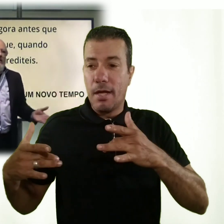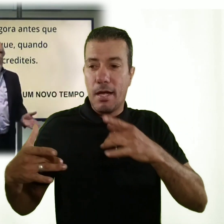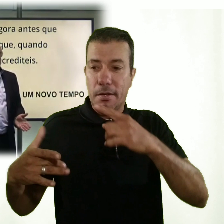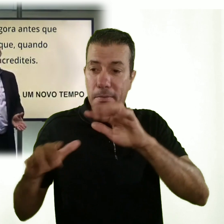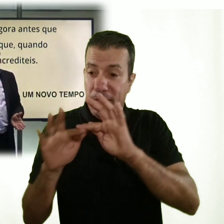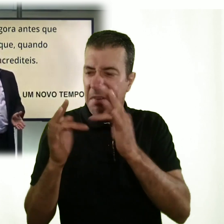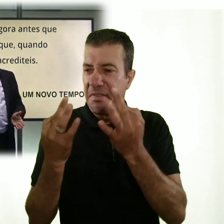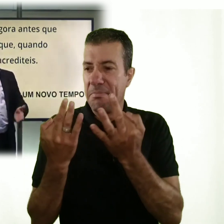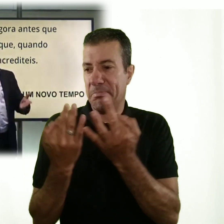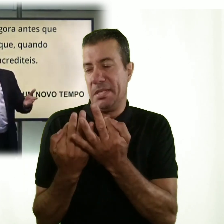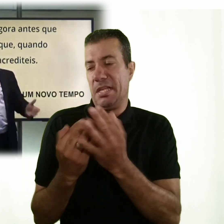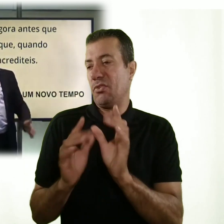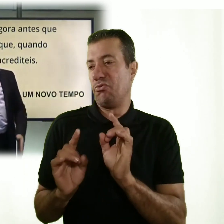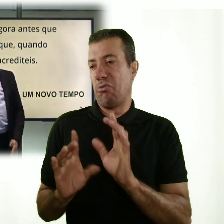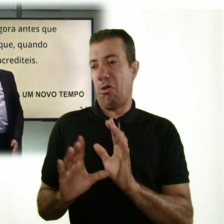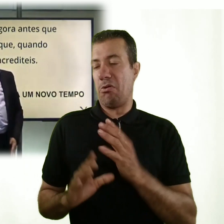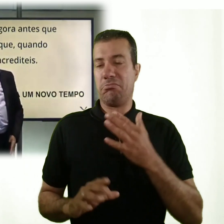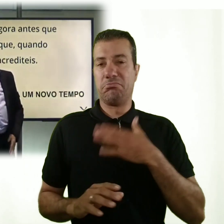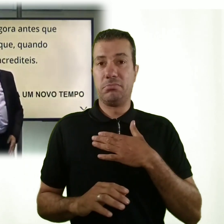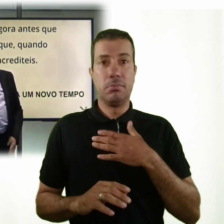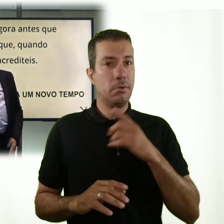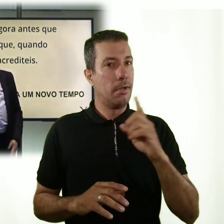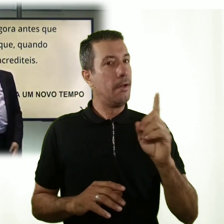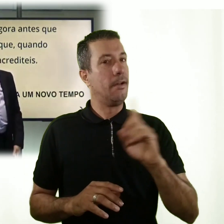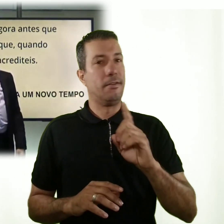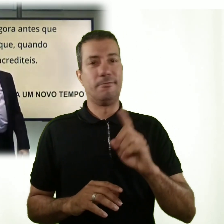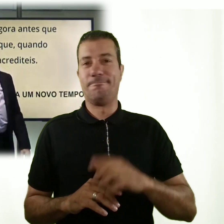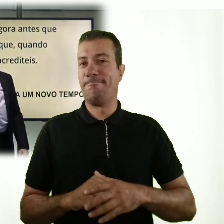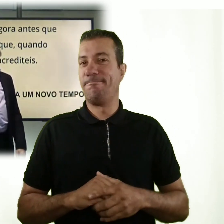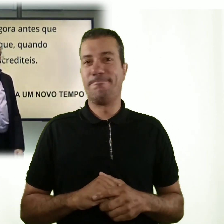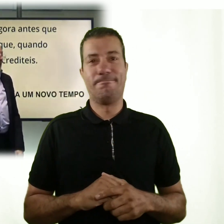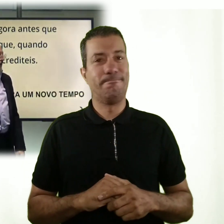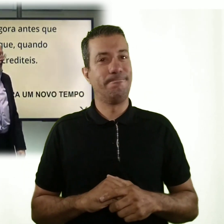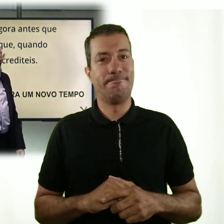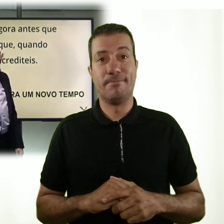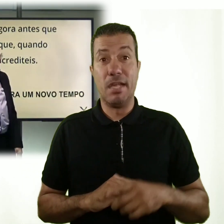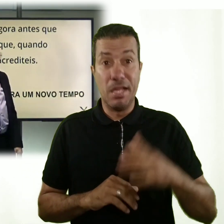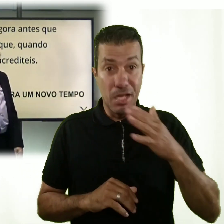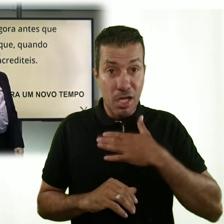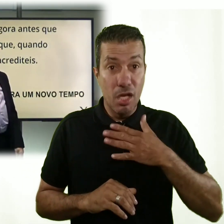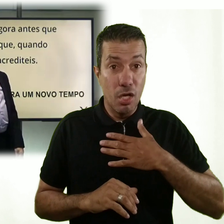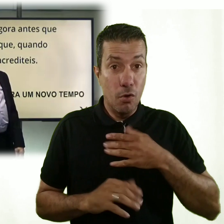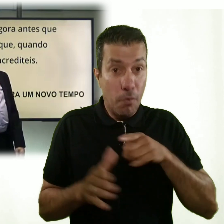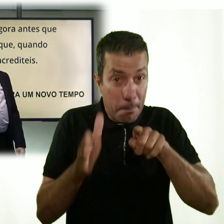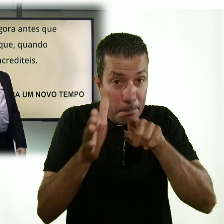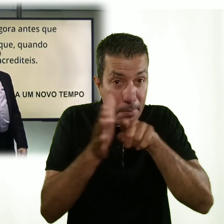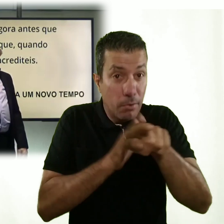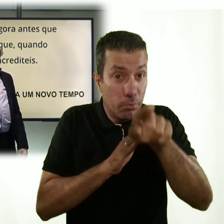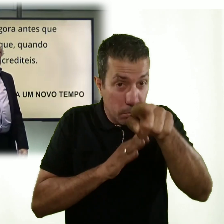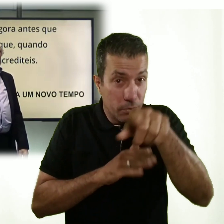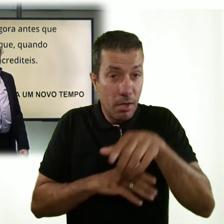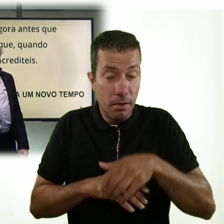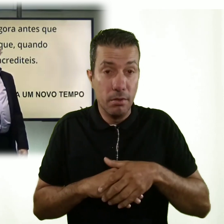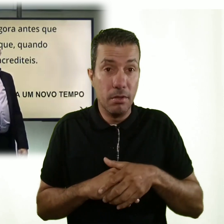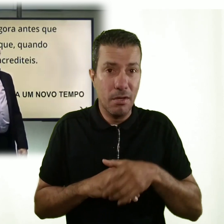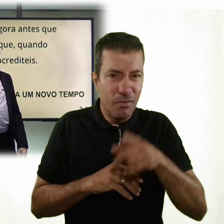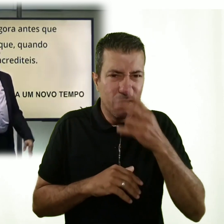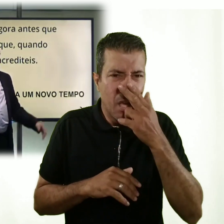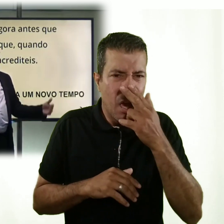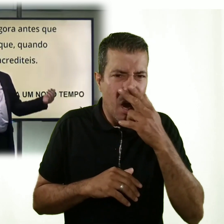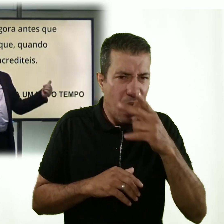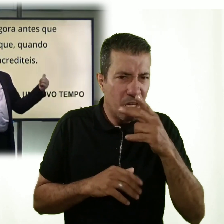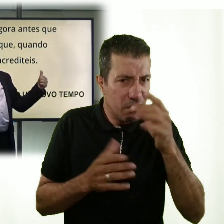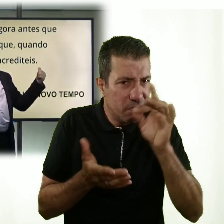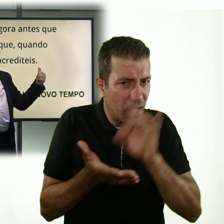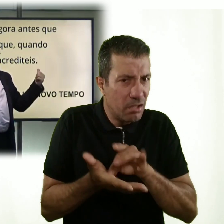doer. E não é assim, gente. Não é assim. Eu vou te fazer uma pergunta agora. Você acha sinceramente